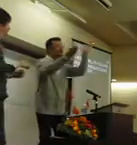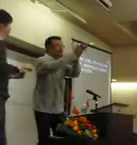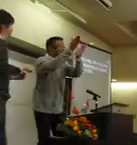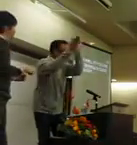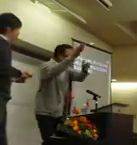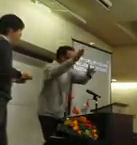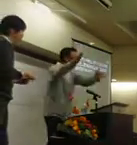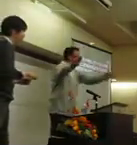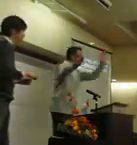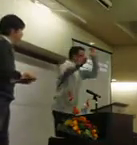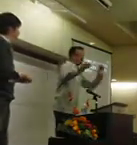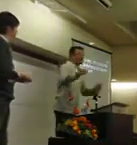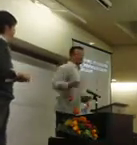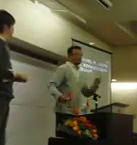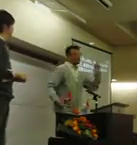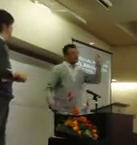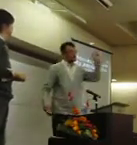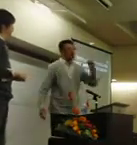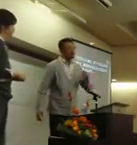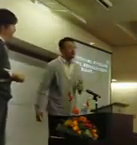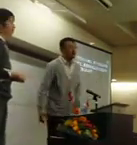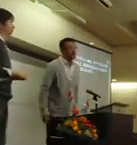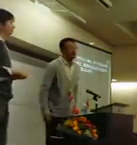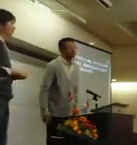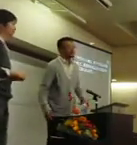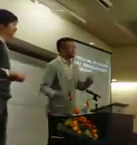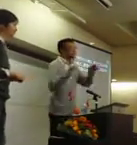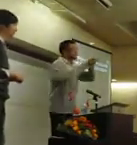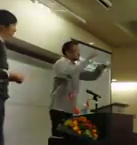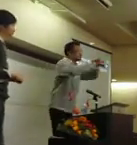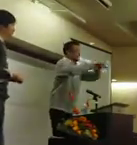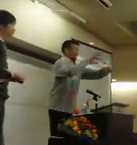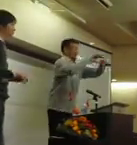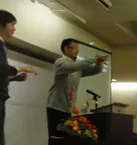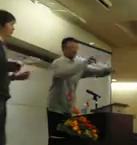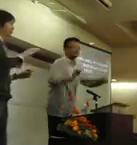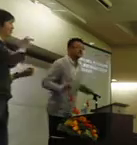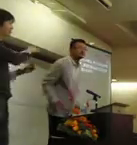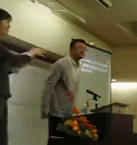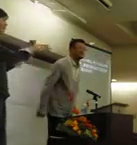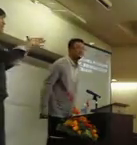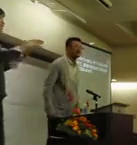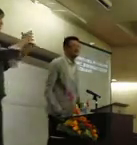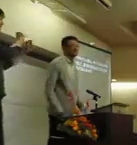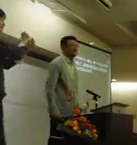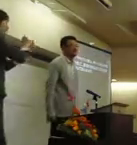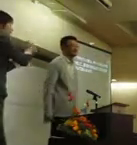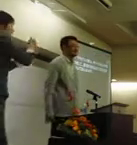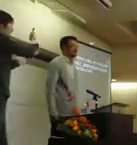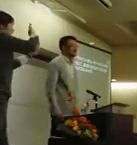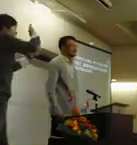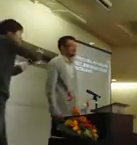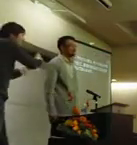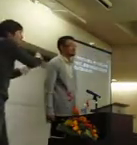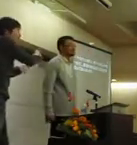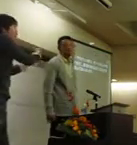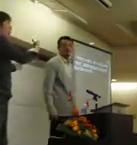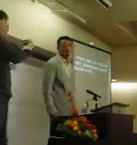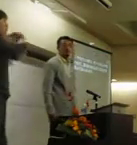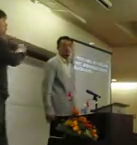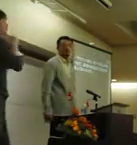でもそこから離れて今私の名誉回復のためにインターネットに書いてる